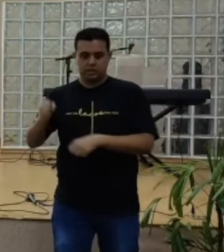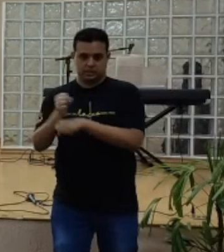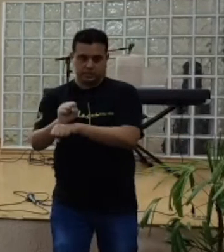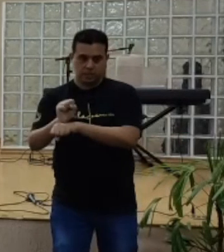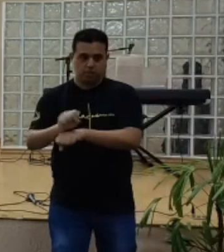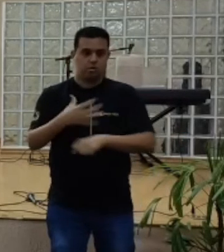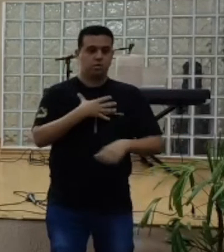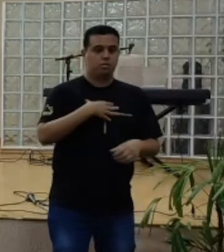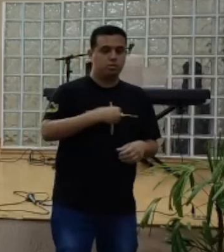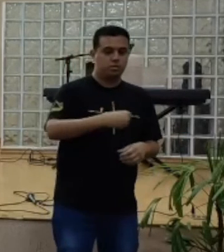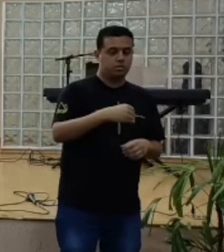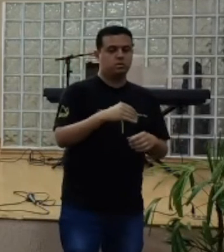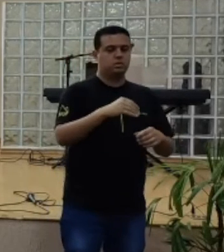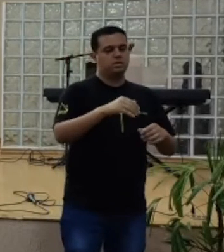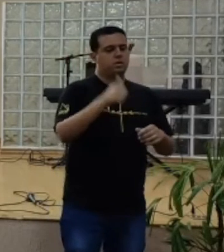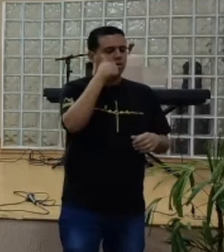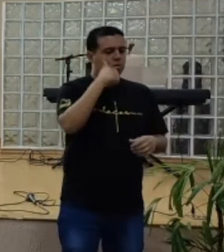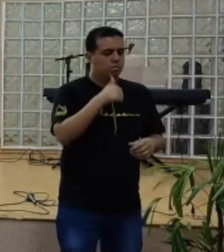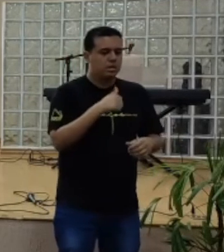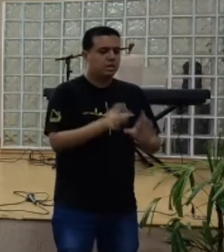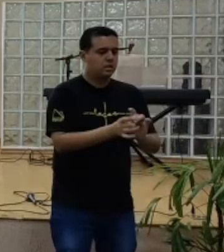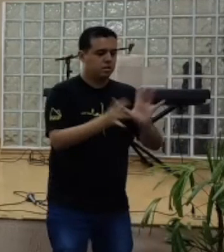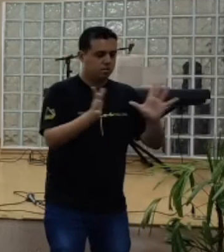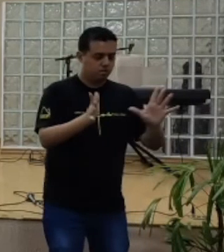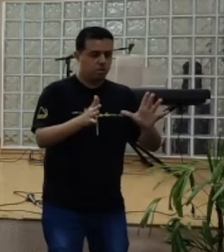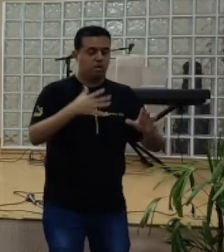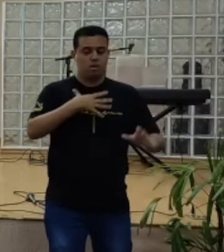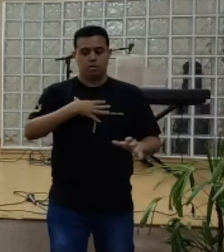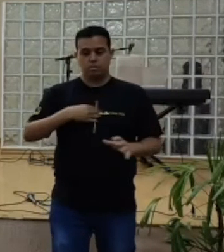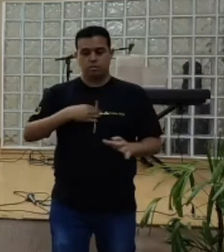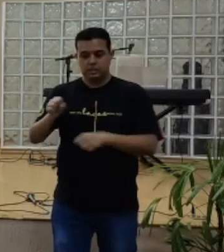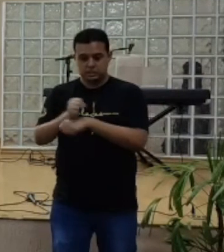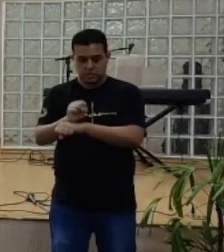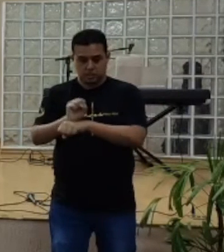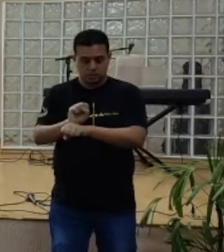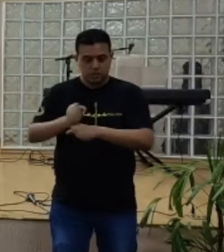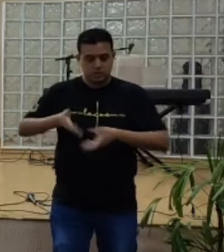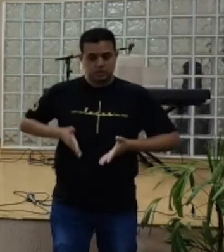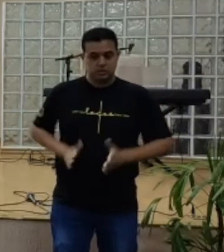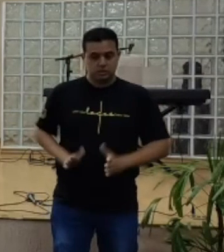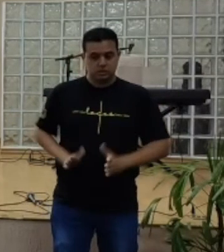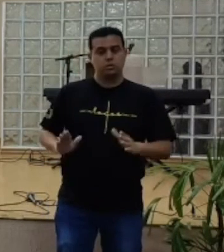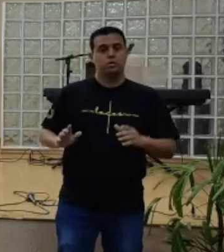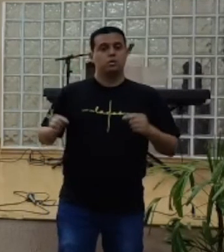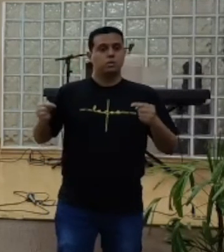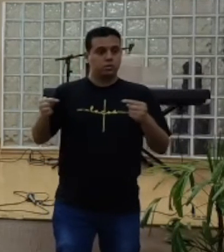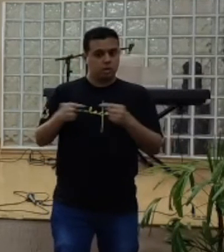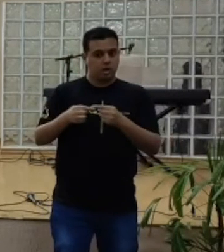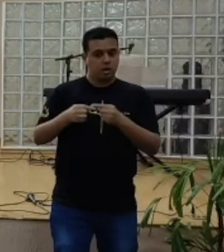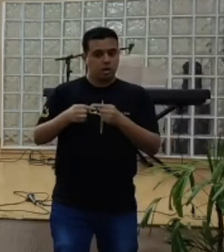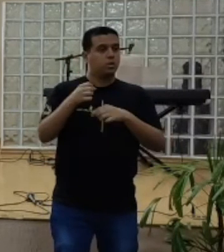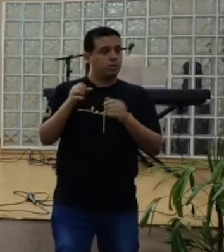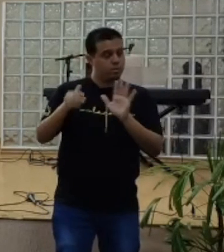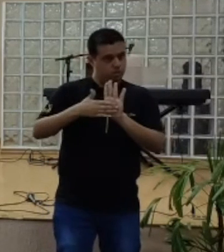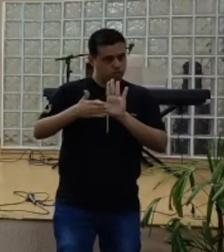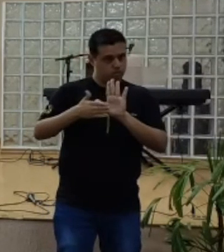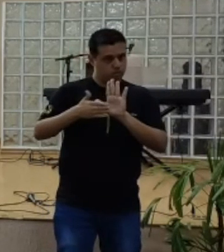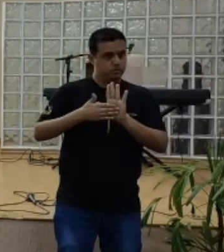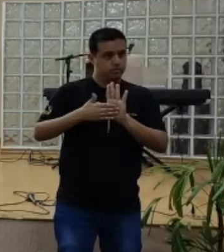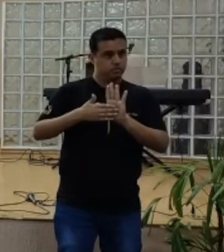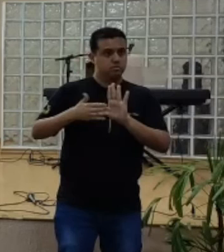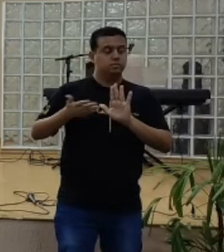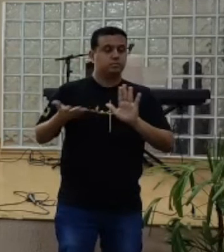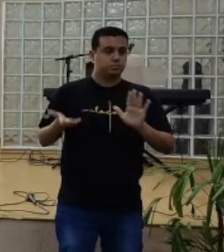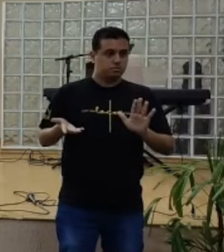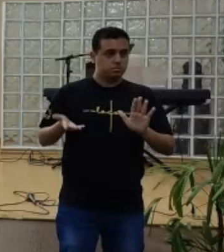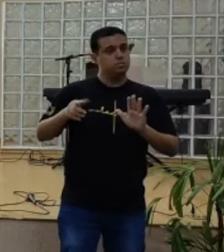segundo a carne, o filho da mulher livre nasceu mediante a promessa. Estas coisas são alegorias,